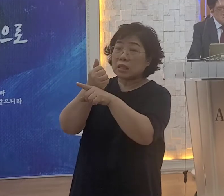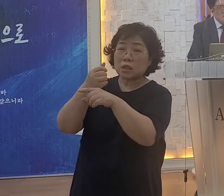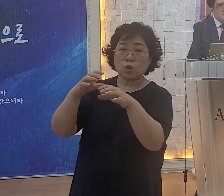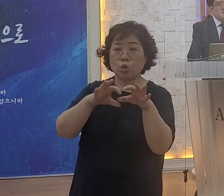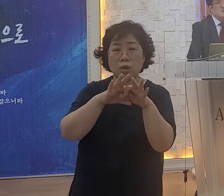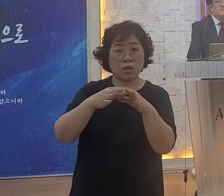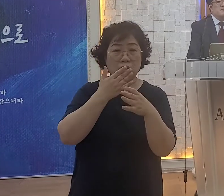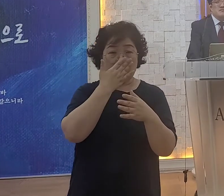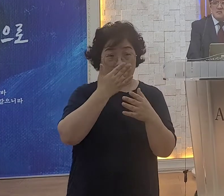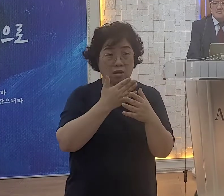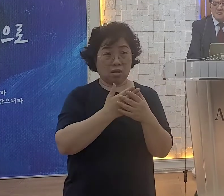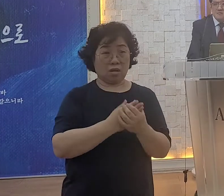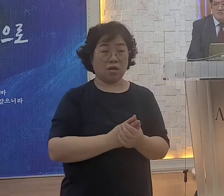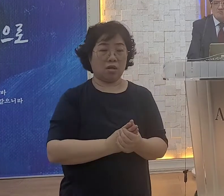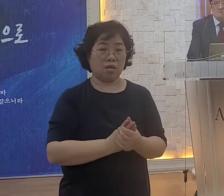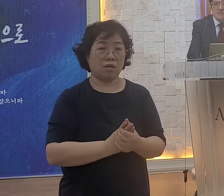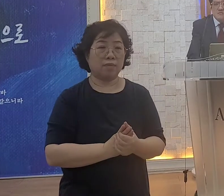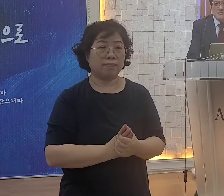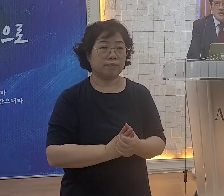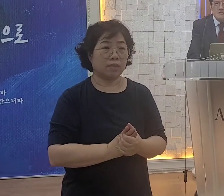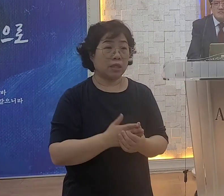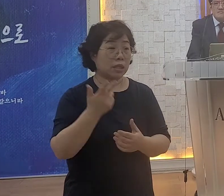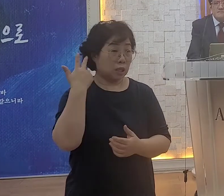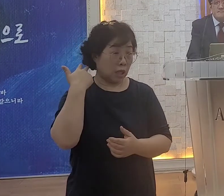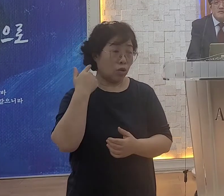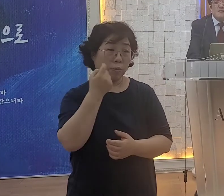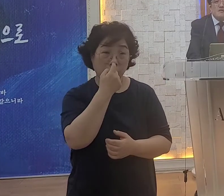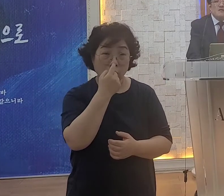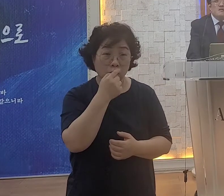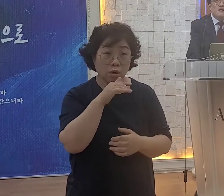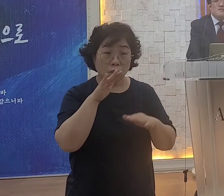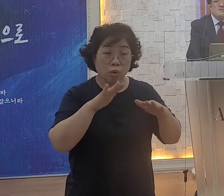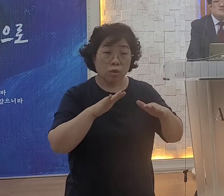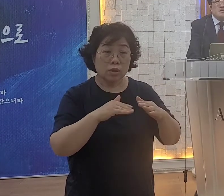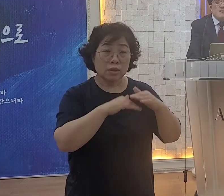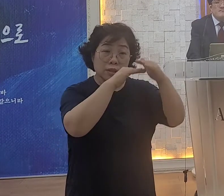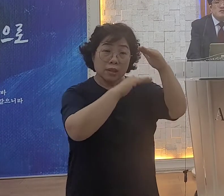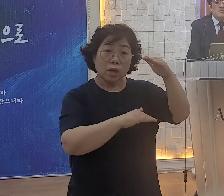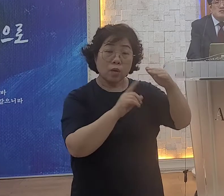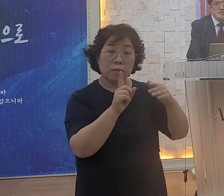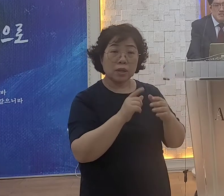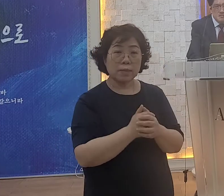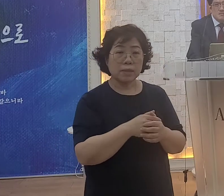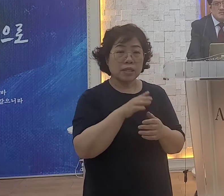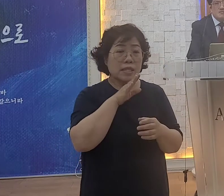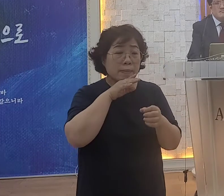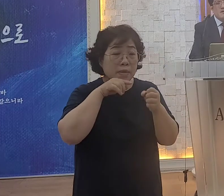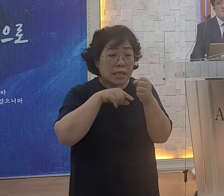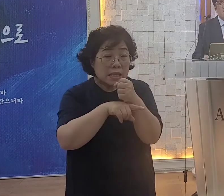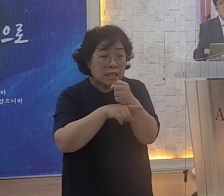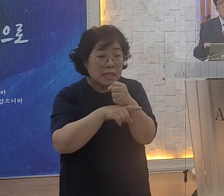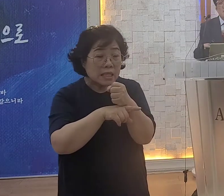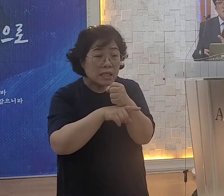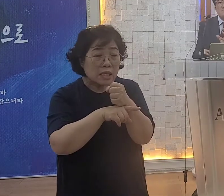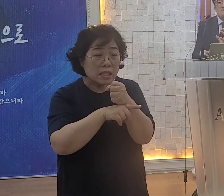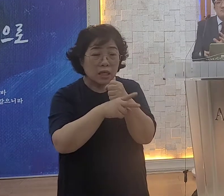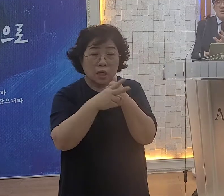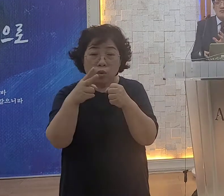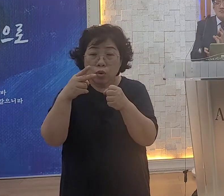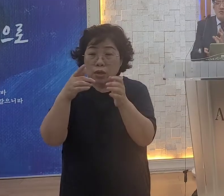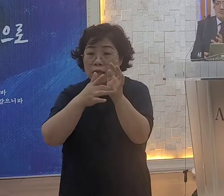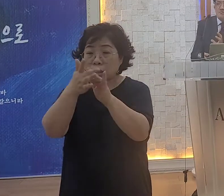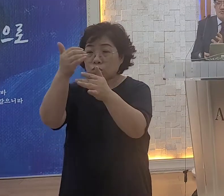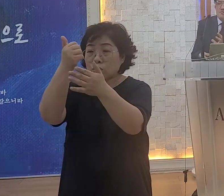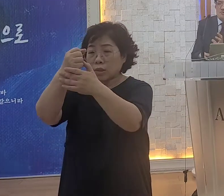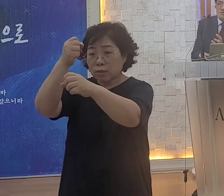하나님께로부터 주어지는 것이 참된 의라면 오늘 두 번째 시간은 이 참된 의는 바로